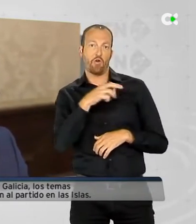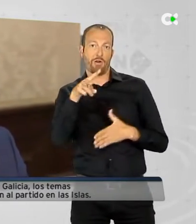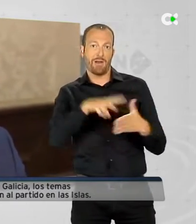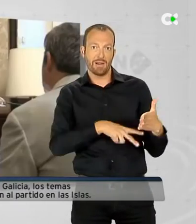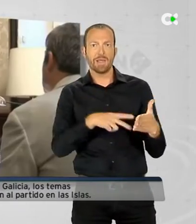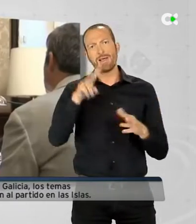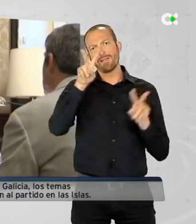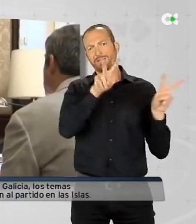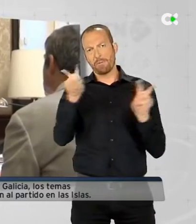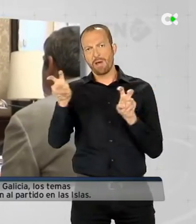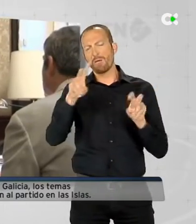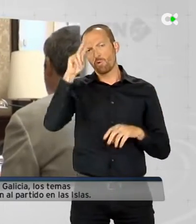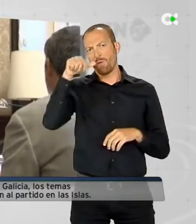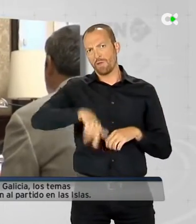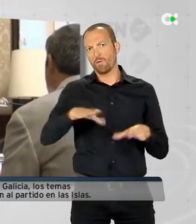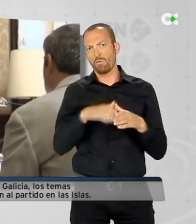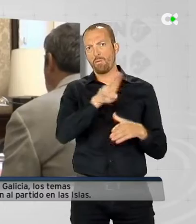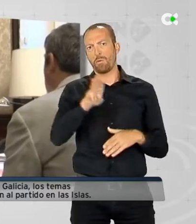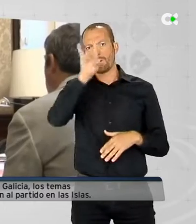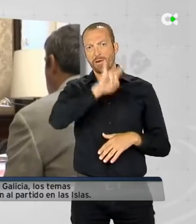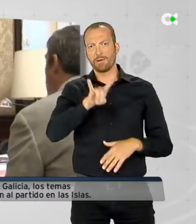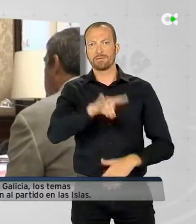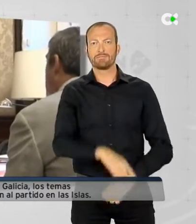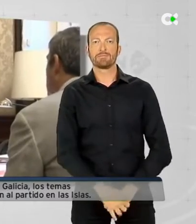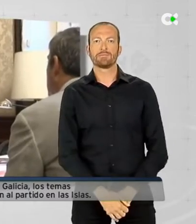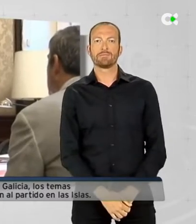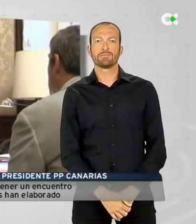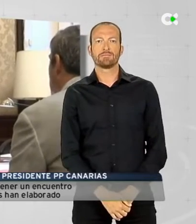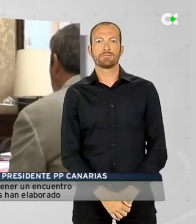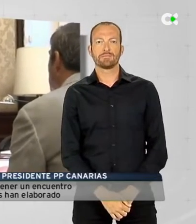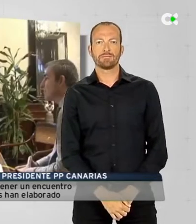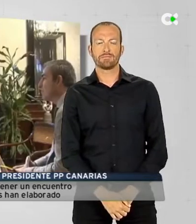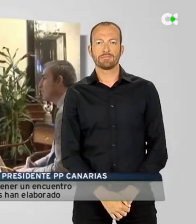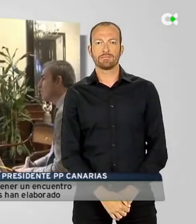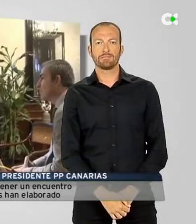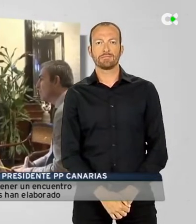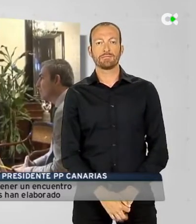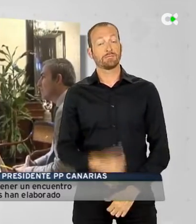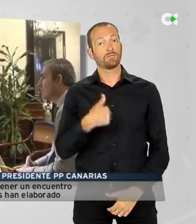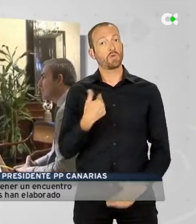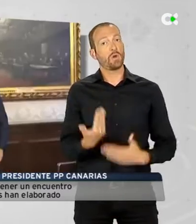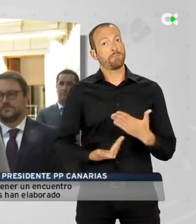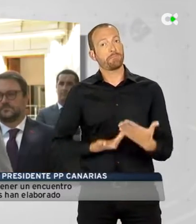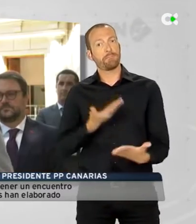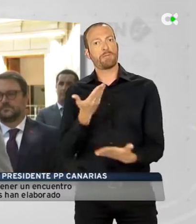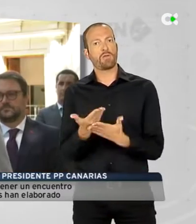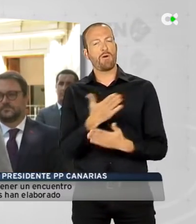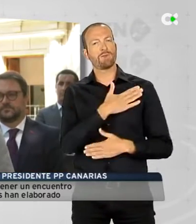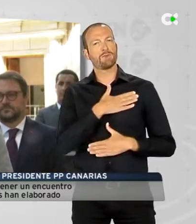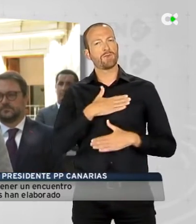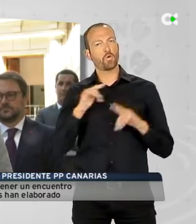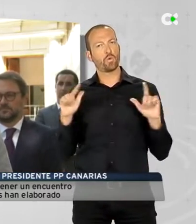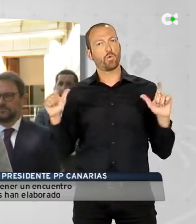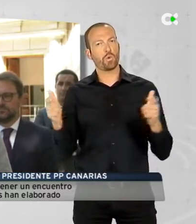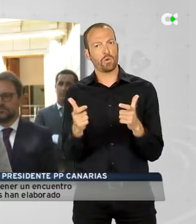temas que más preocupan al partido en las islas. Le he pedido tener un encuentro